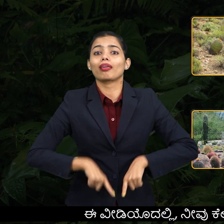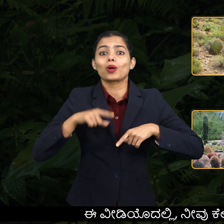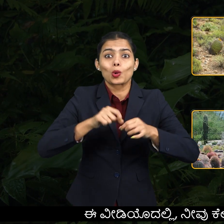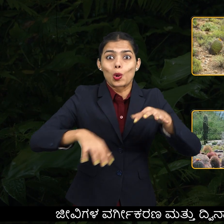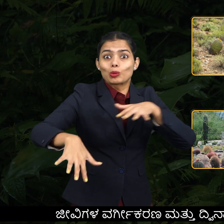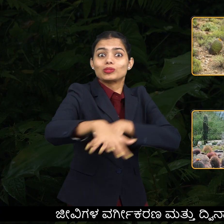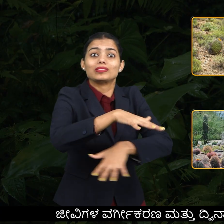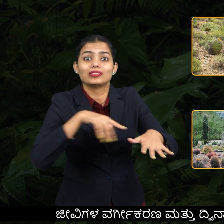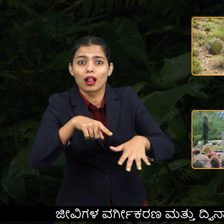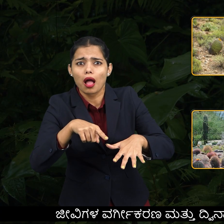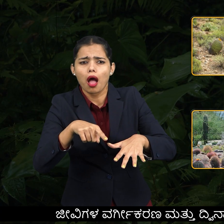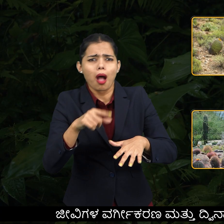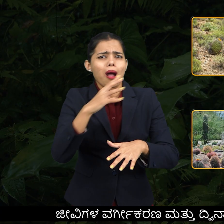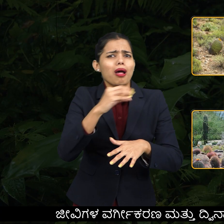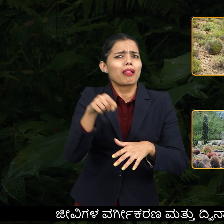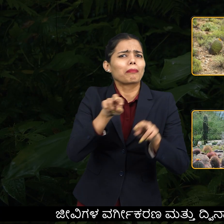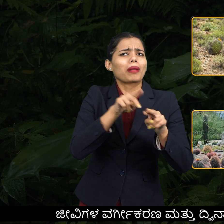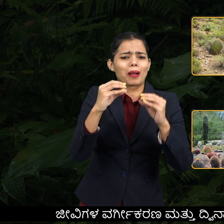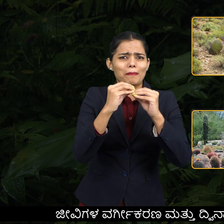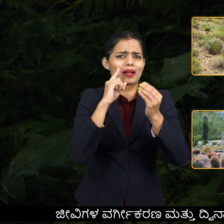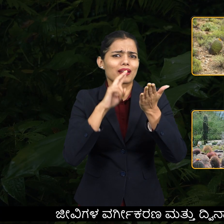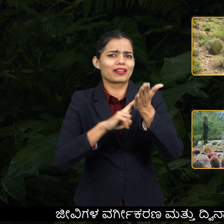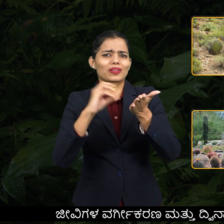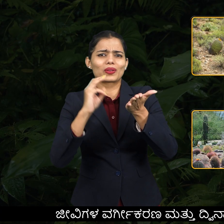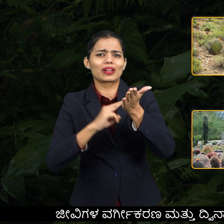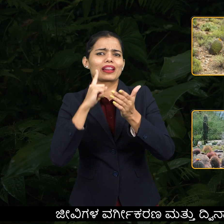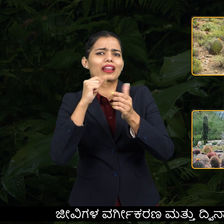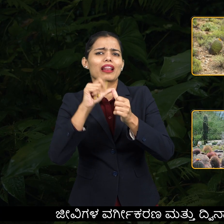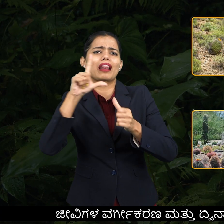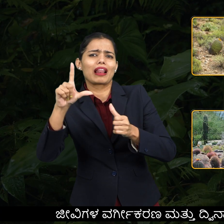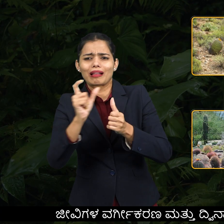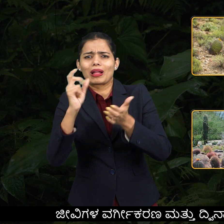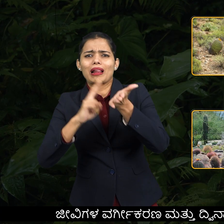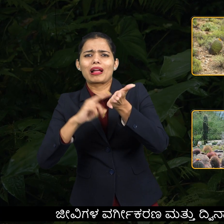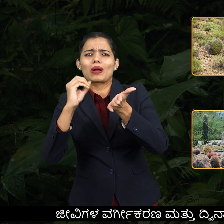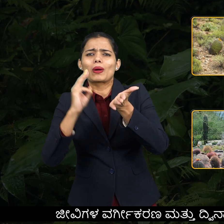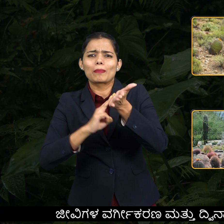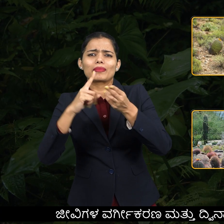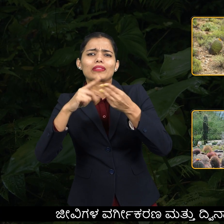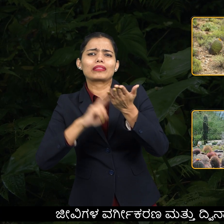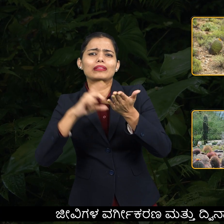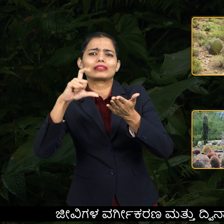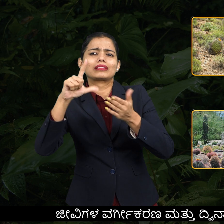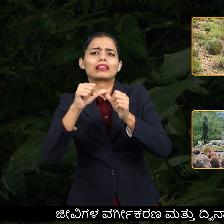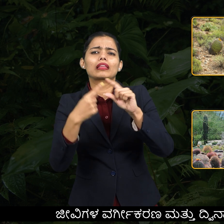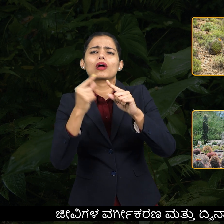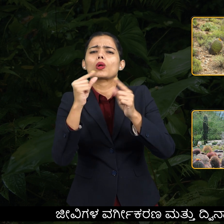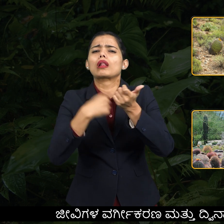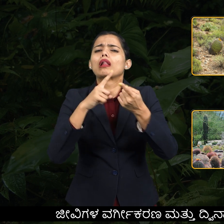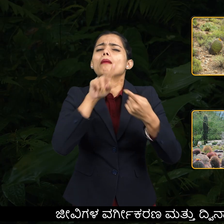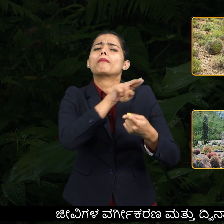ಹೊಂದಾಣಿಕೆ, ಜೀವಿಗಳ ವರ್ಗೀಕರಣ ಮತ್ತು ದ್ವಿನಾಮ ನಾಮಕರಣದ ಬಗ್ಗೆ